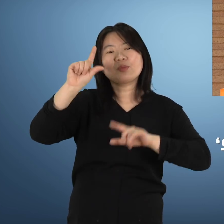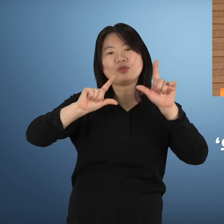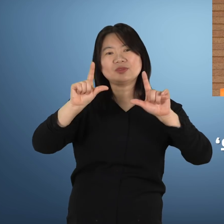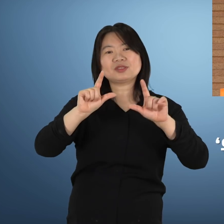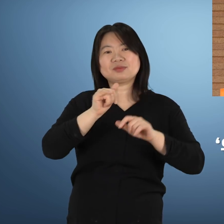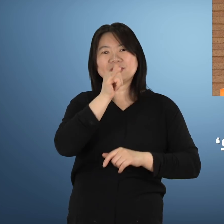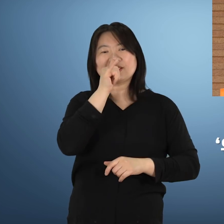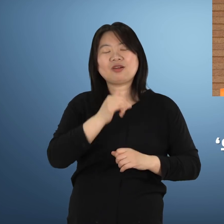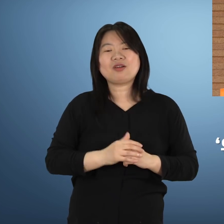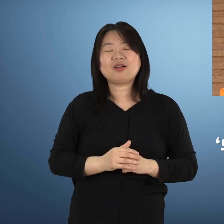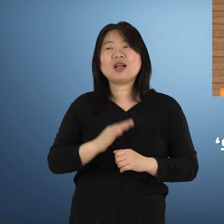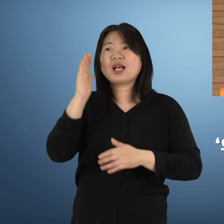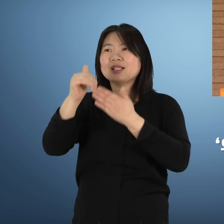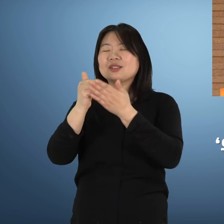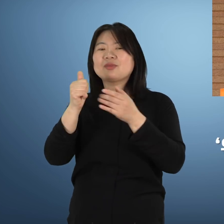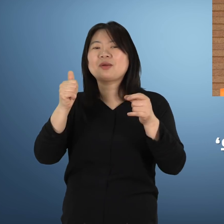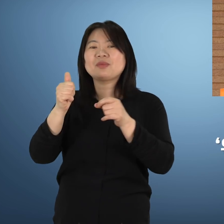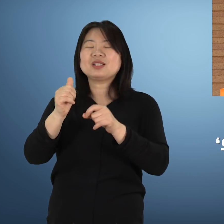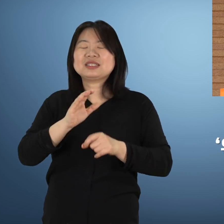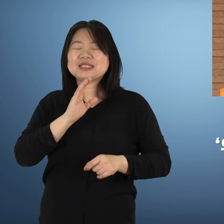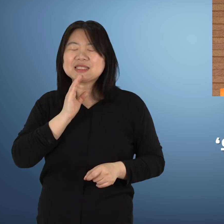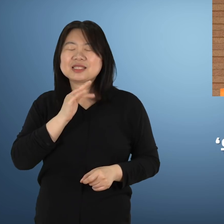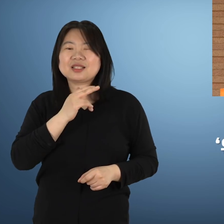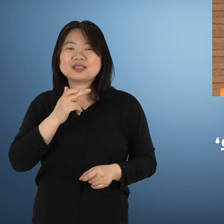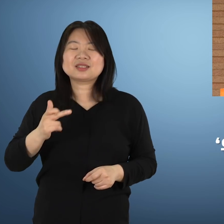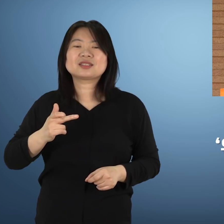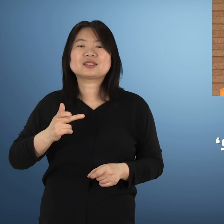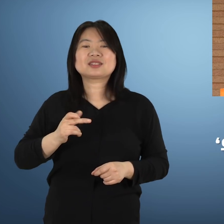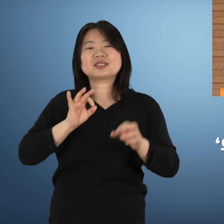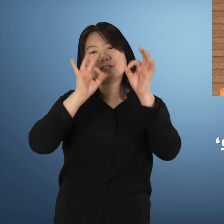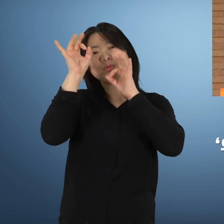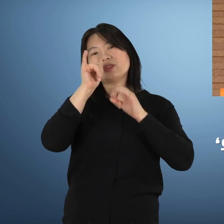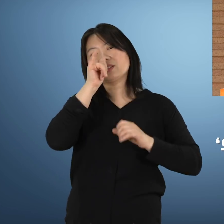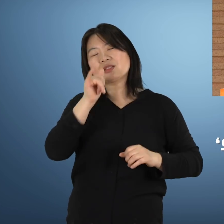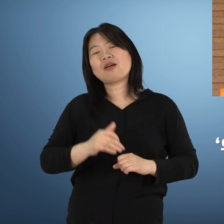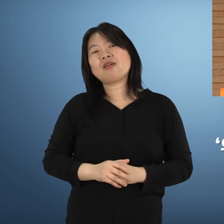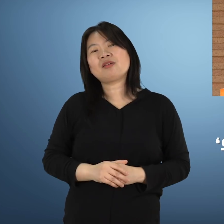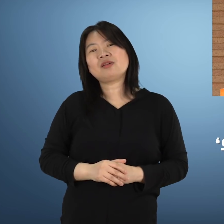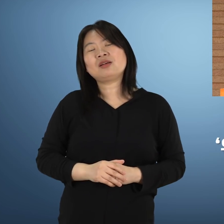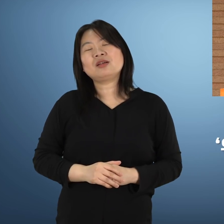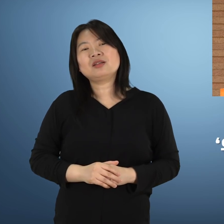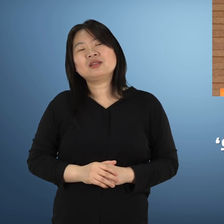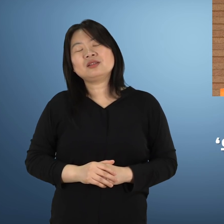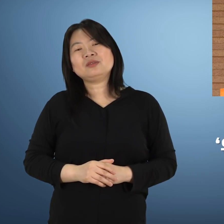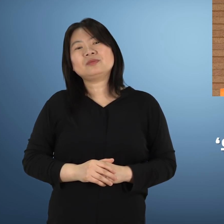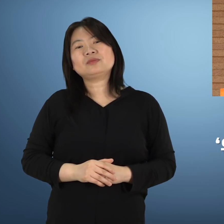그는 하나님 앞에 일생일대 큰 실수를 합니다.